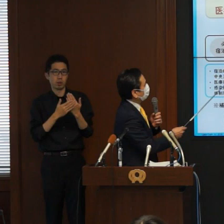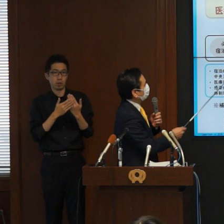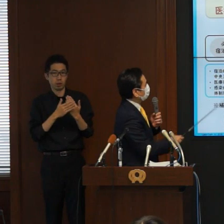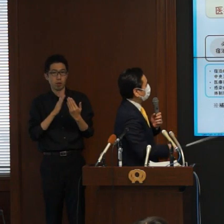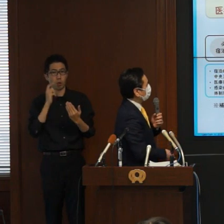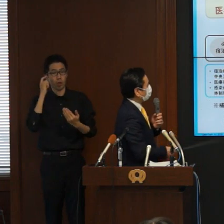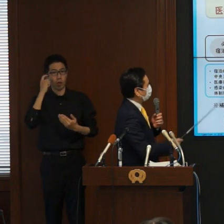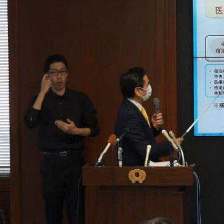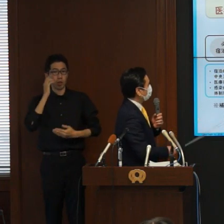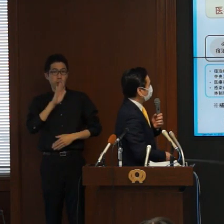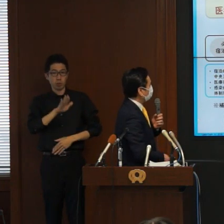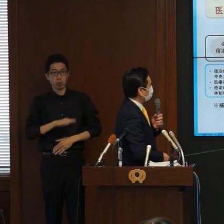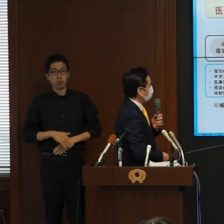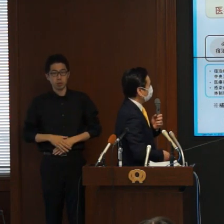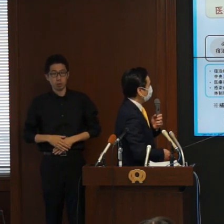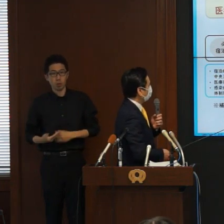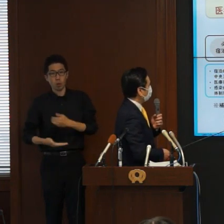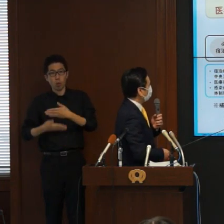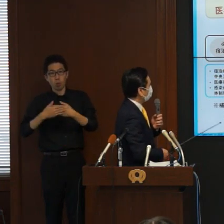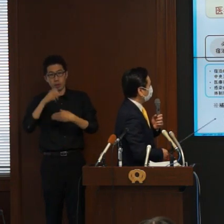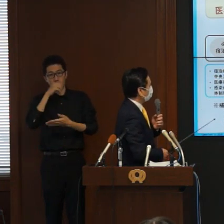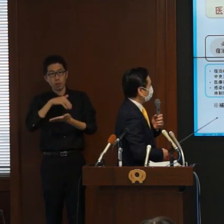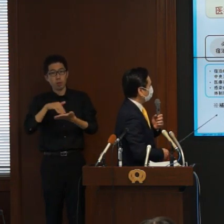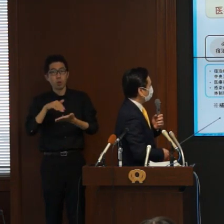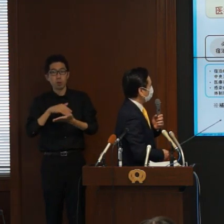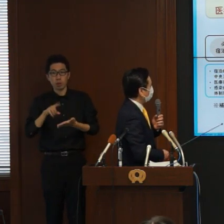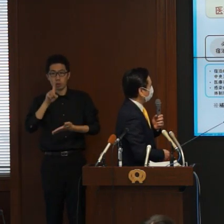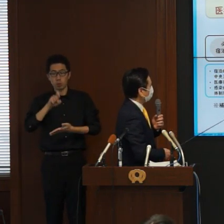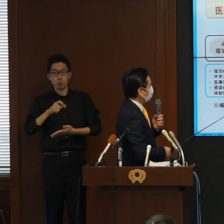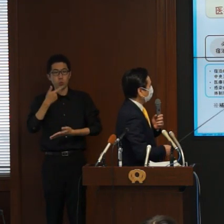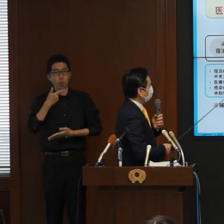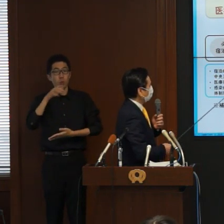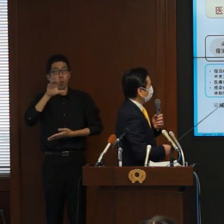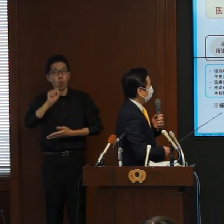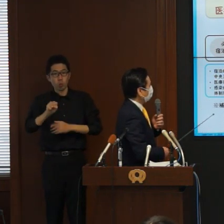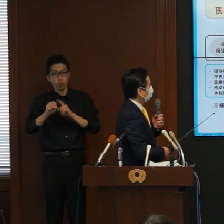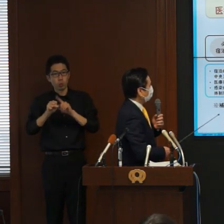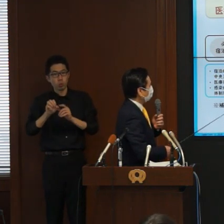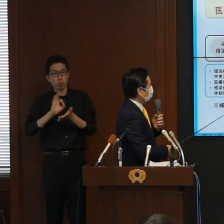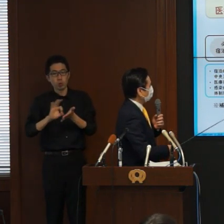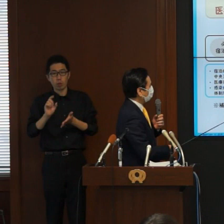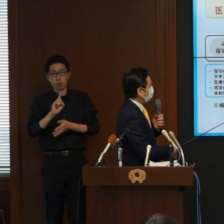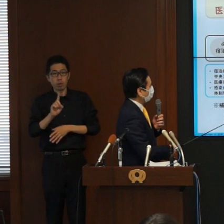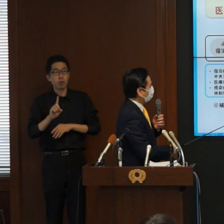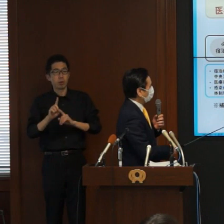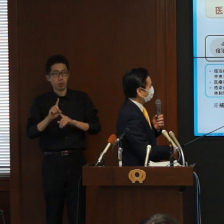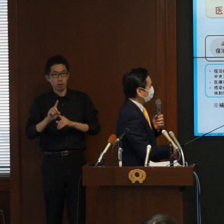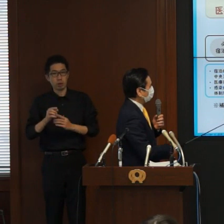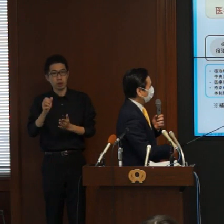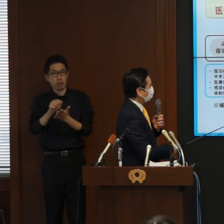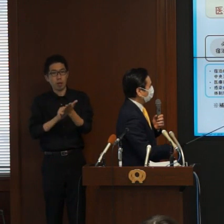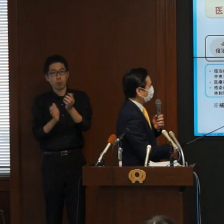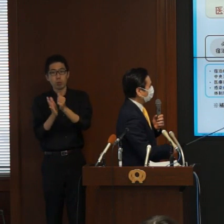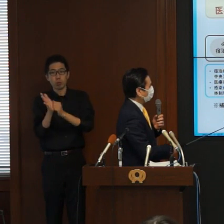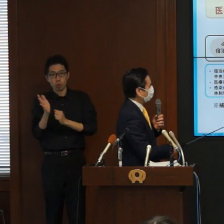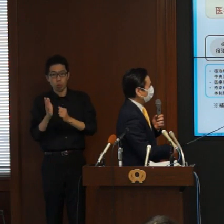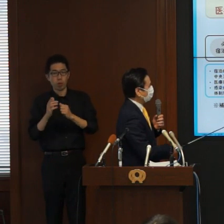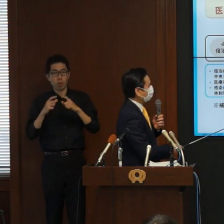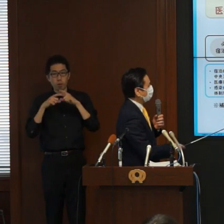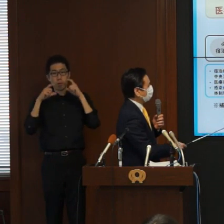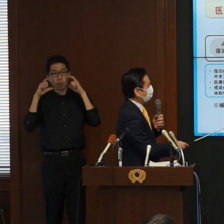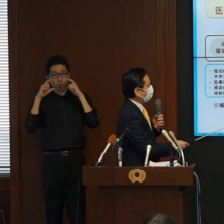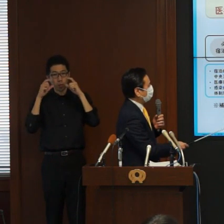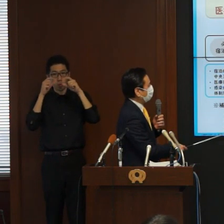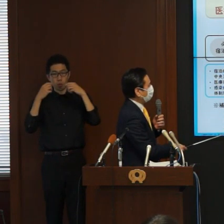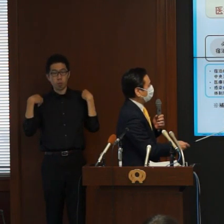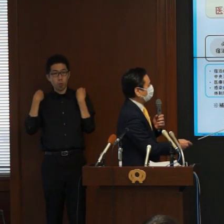正予算として約16億ですが、主なものといたしましては、医療用の手袋や防護服、ゴーグルなどの資